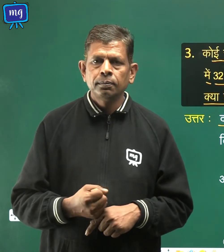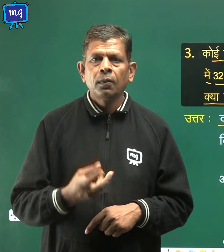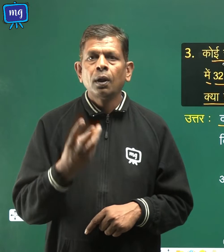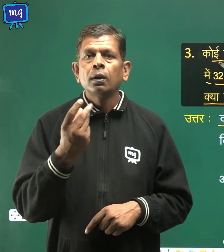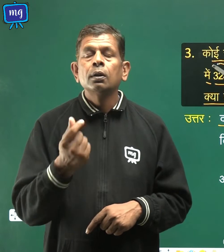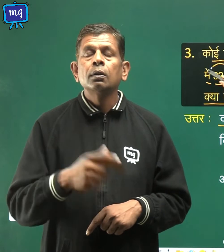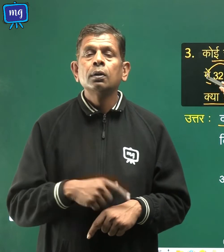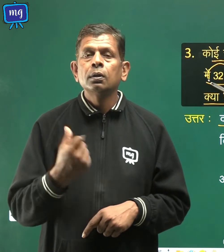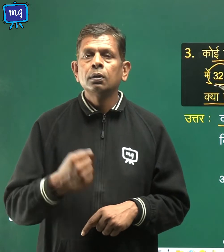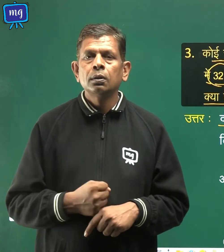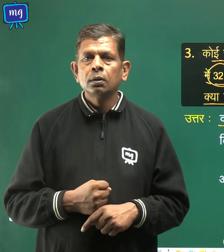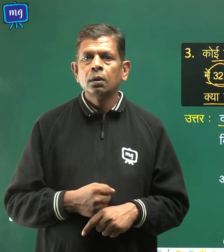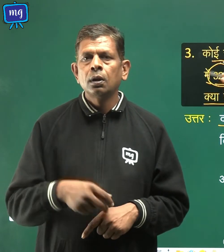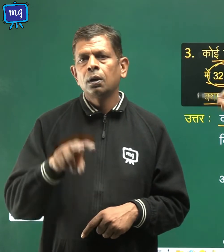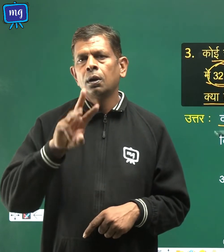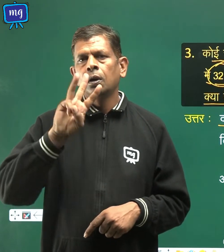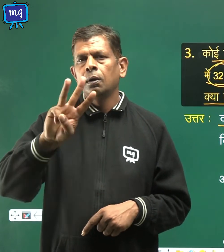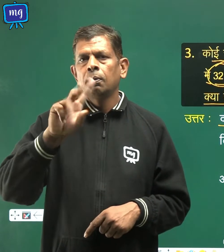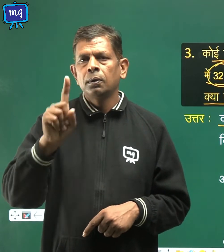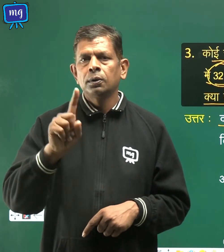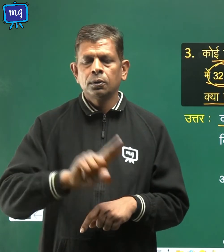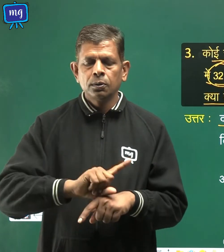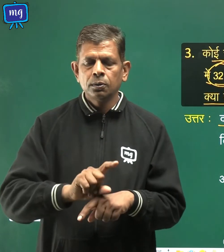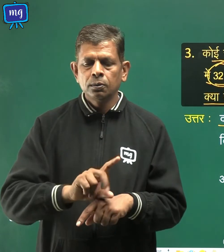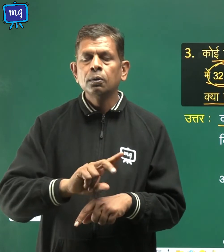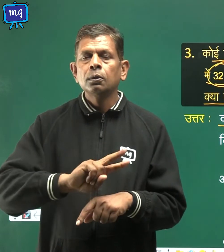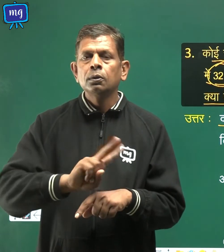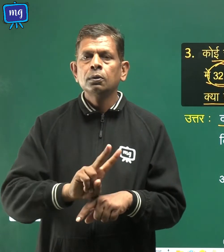कितना समय लिया? 32 सेकेंड।